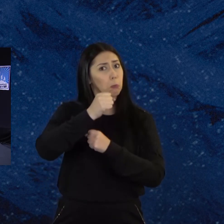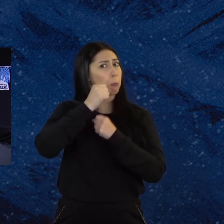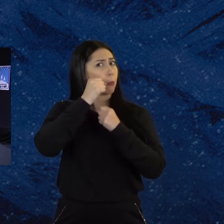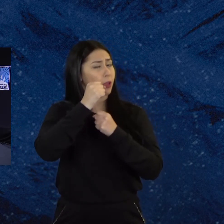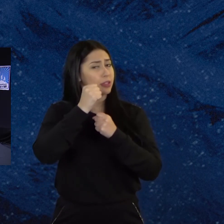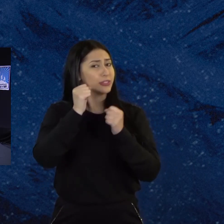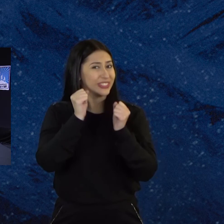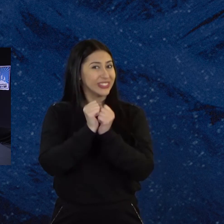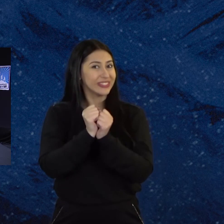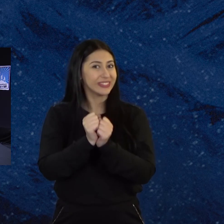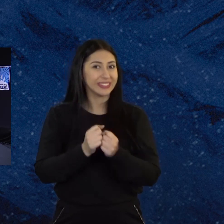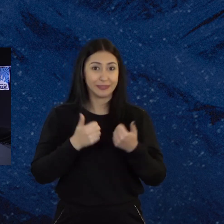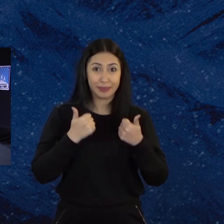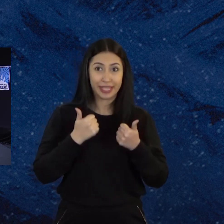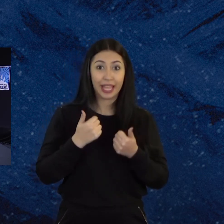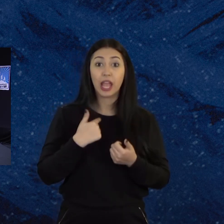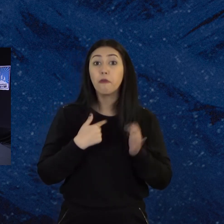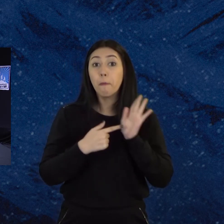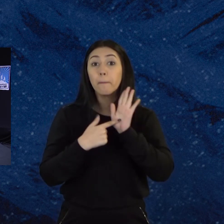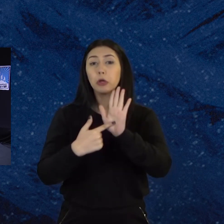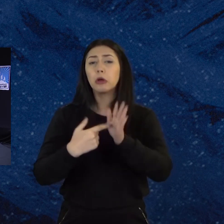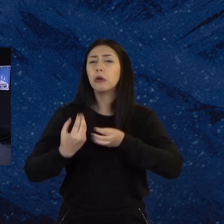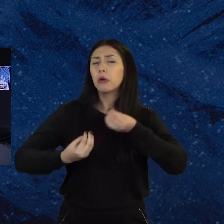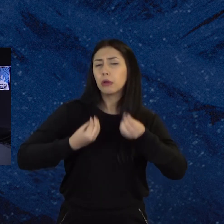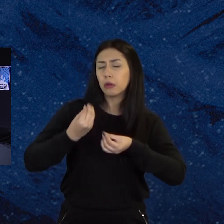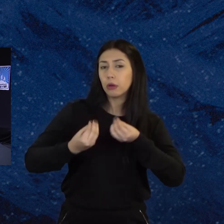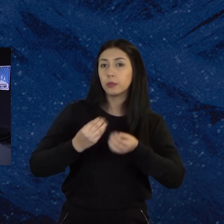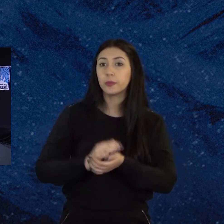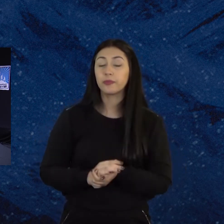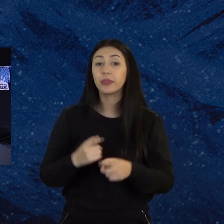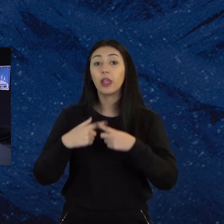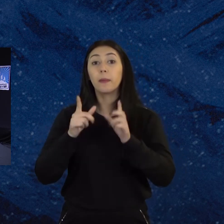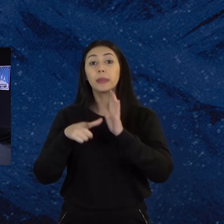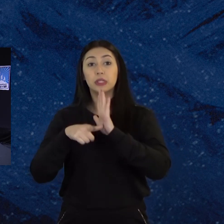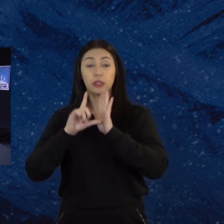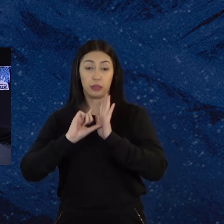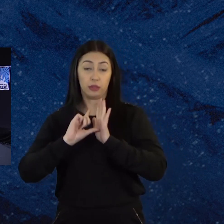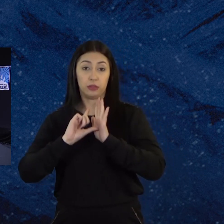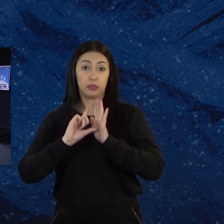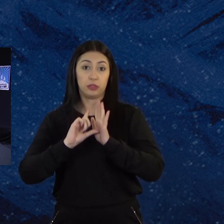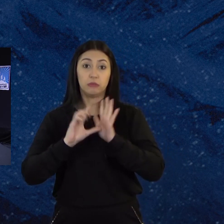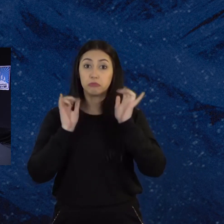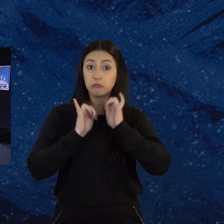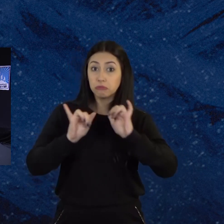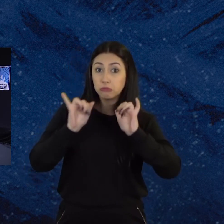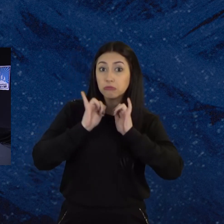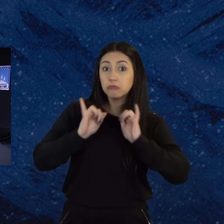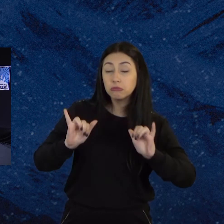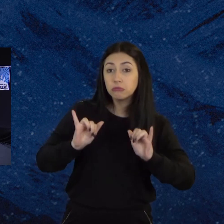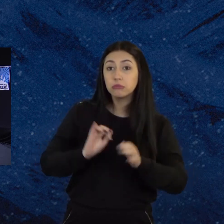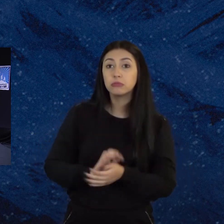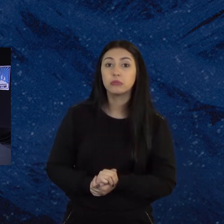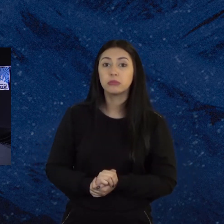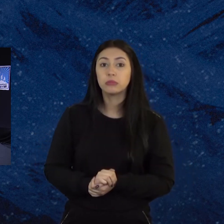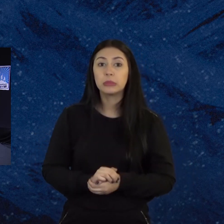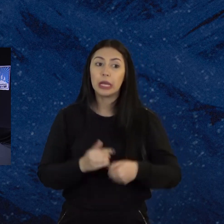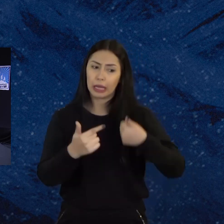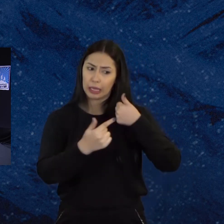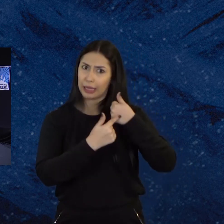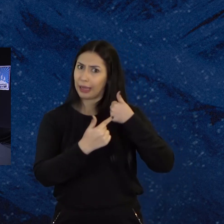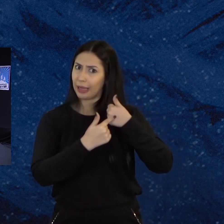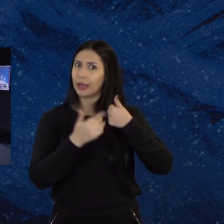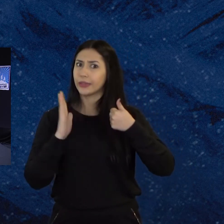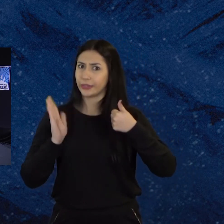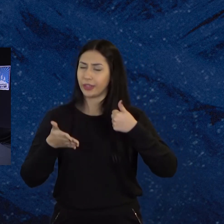mutuamente, certo? Eu vou mostrar aqui como fazer isso, mas antes disso, alguns avisos, já dê seu like aqui nesse